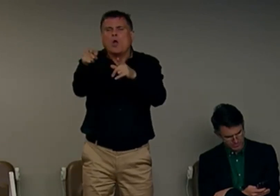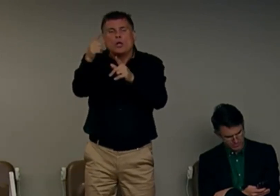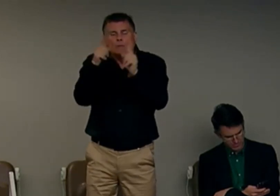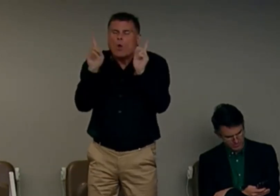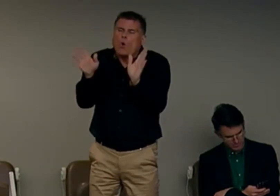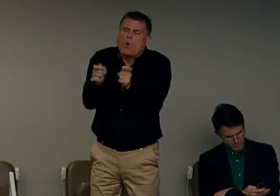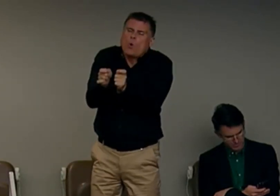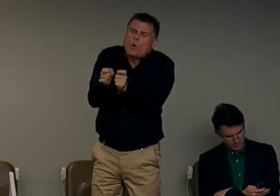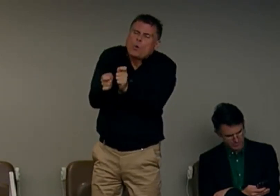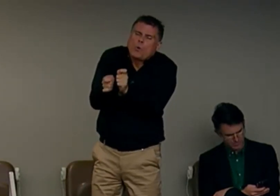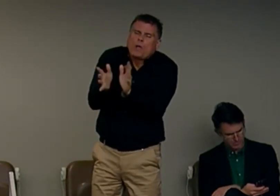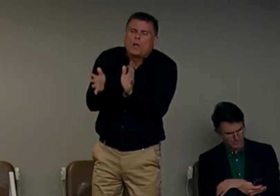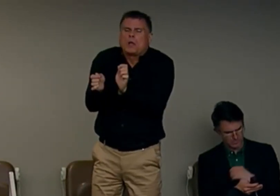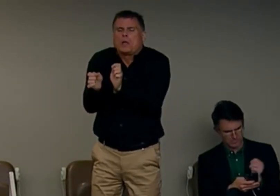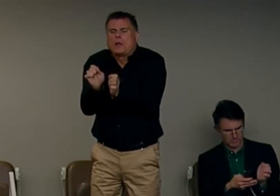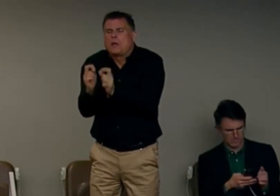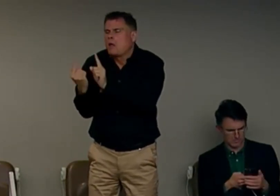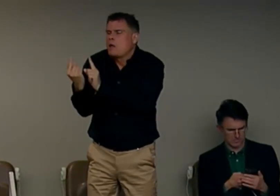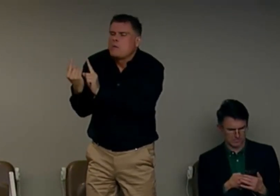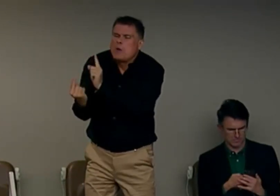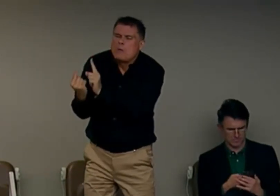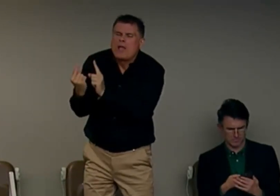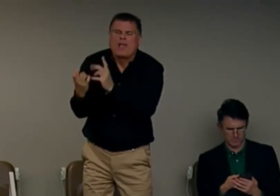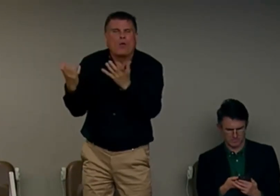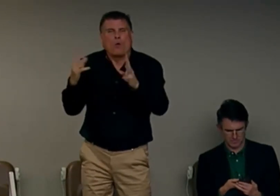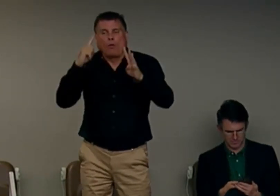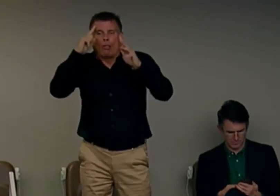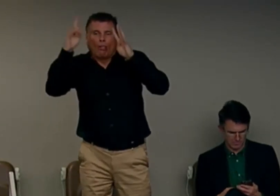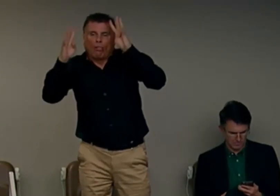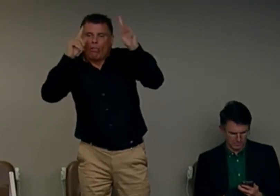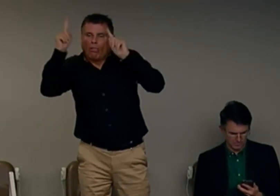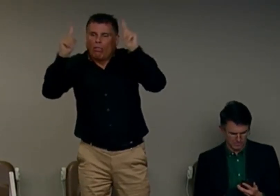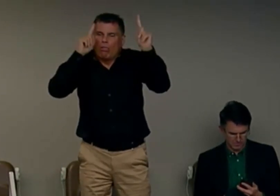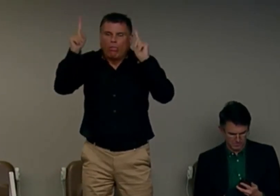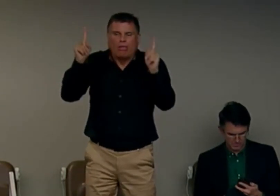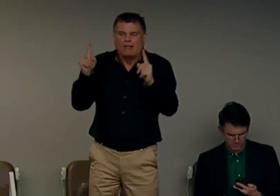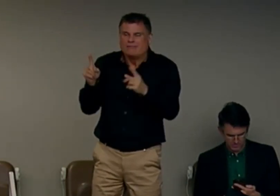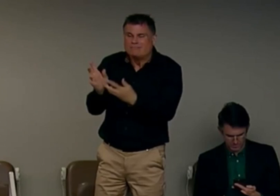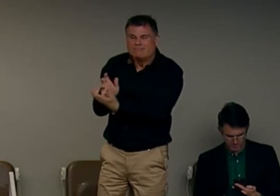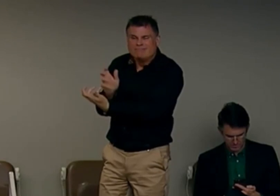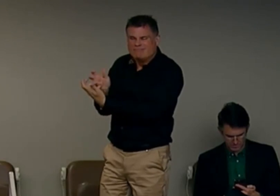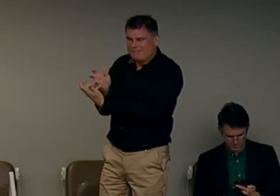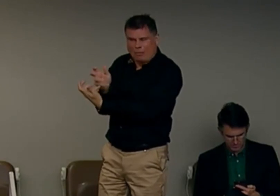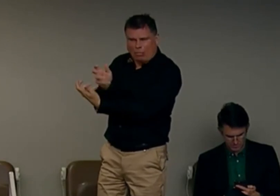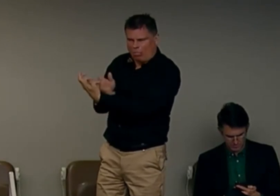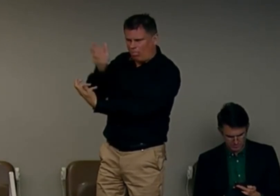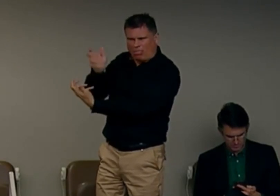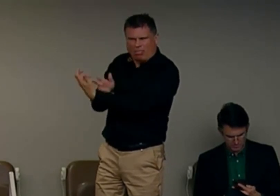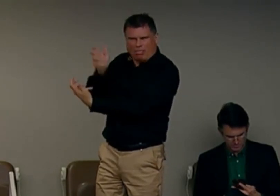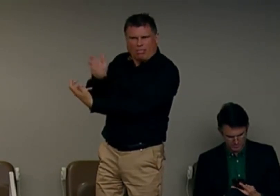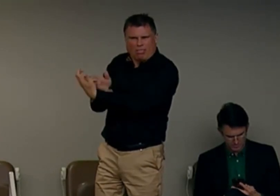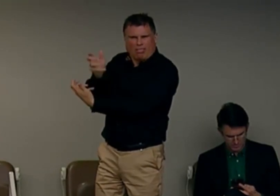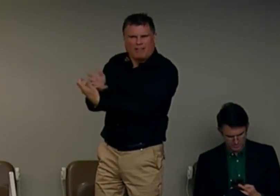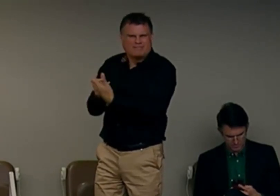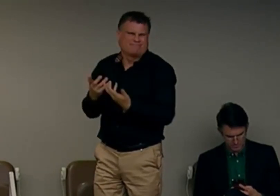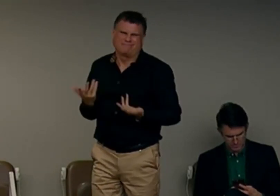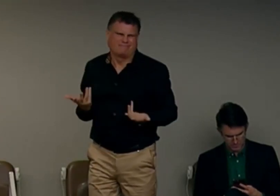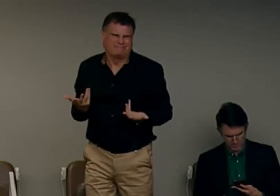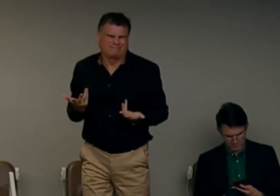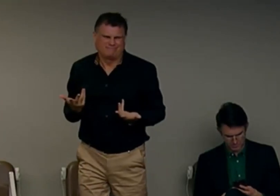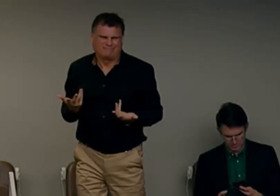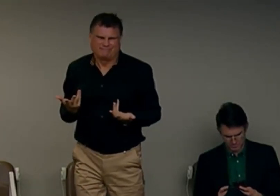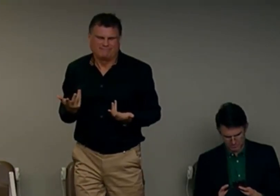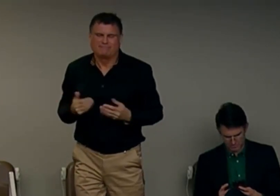enthousiasmantes. Or, la possibilité de suivre et de réussir les études de son choix